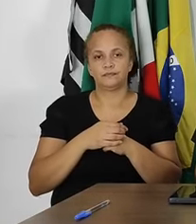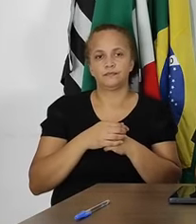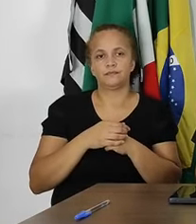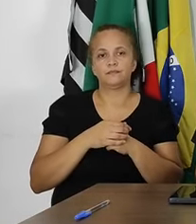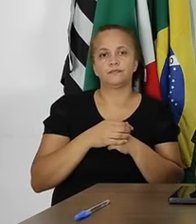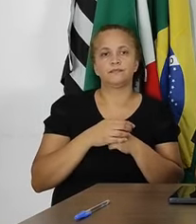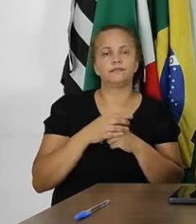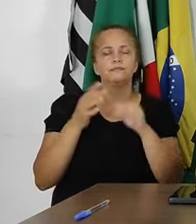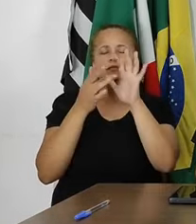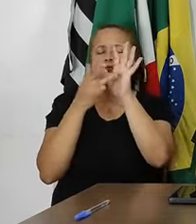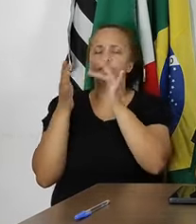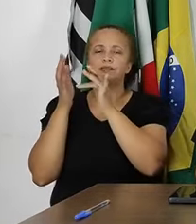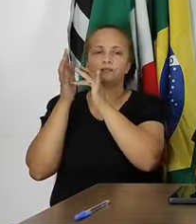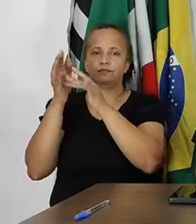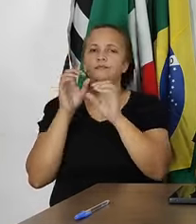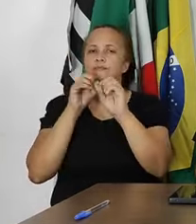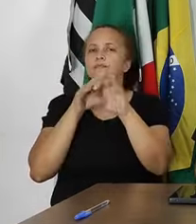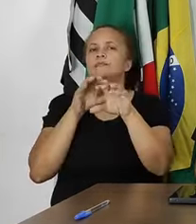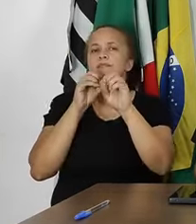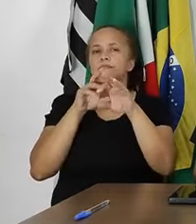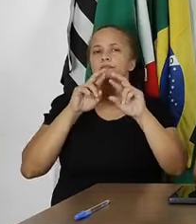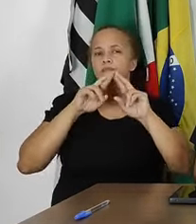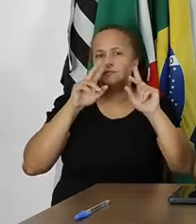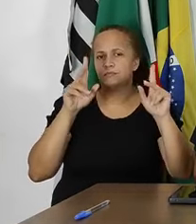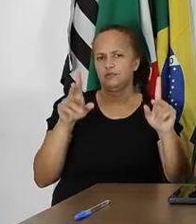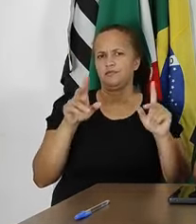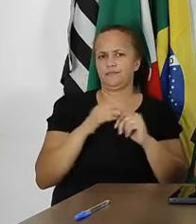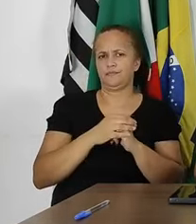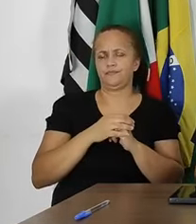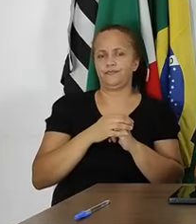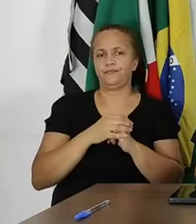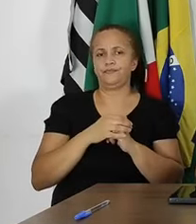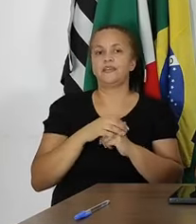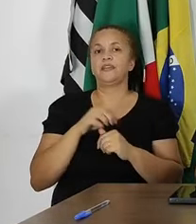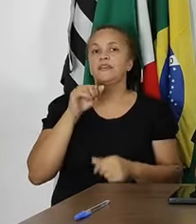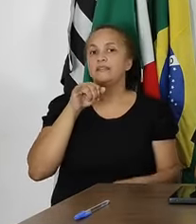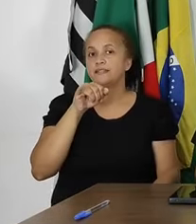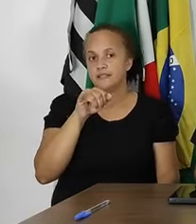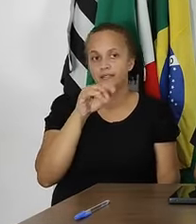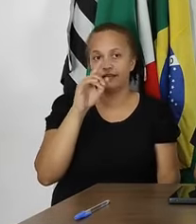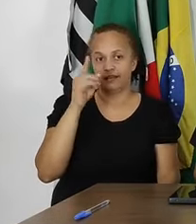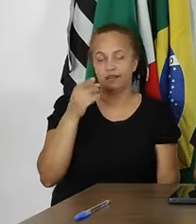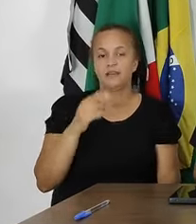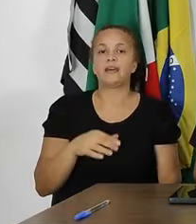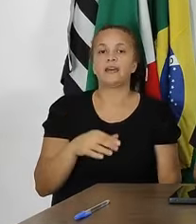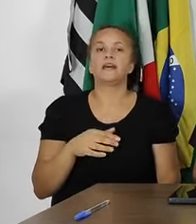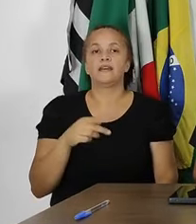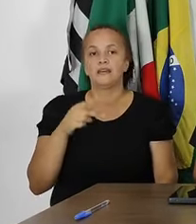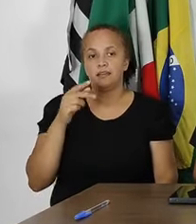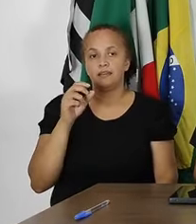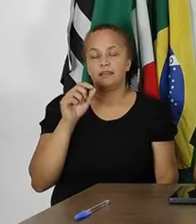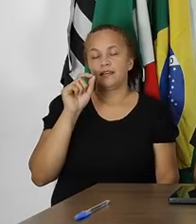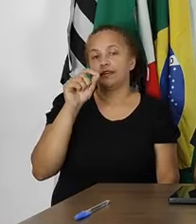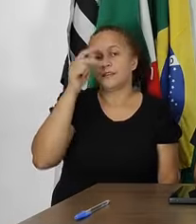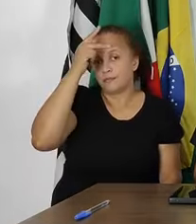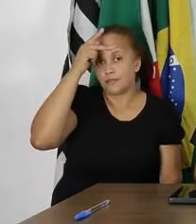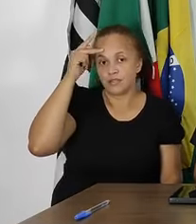aprendestes a Cristo, se é que de fato o tendes ouvido e nele fostes